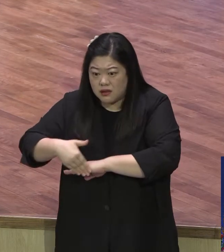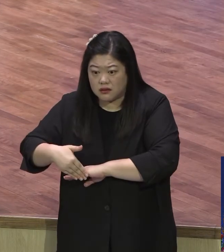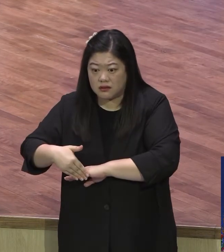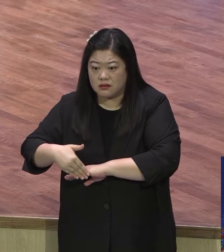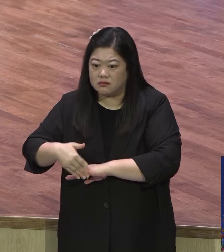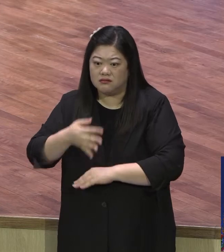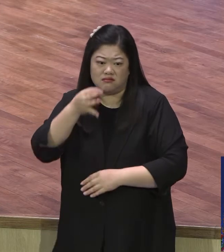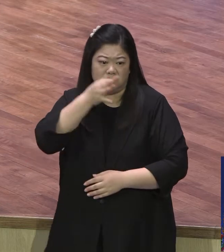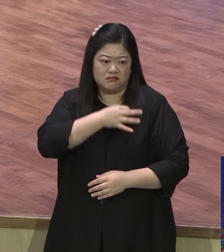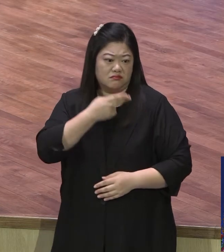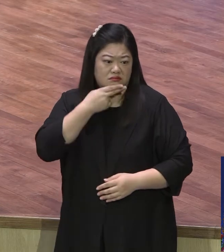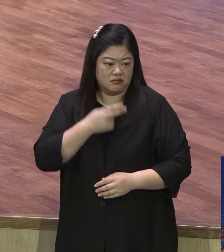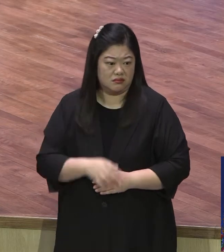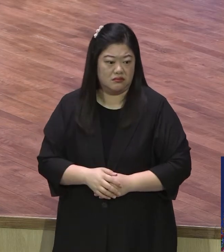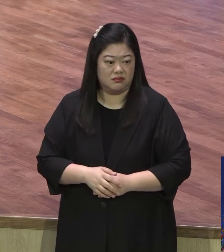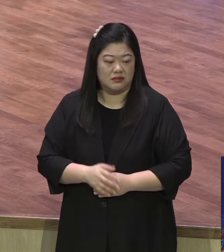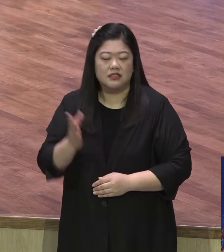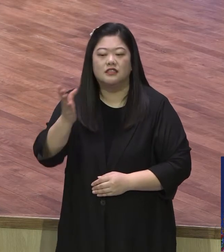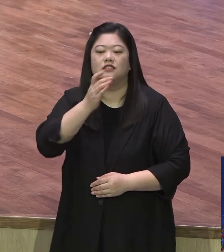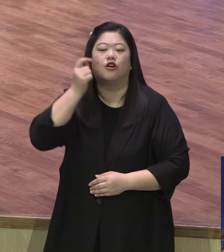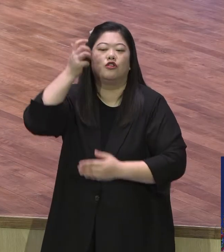성령이 하게 하신다니까요